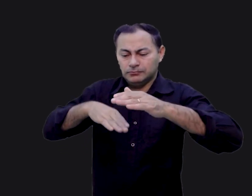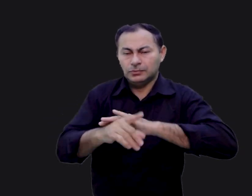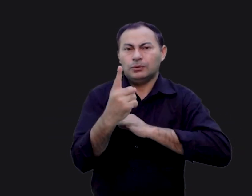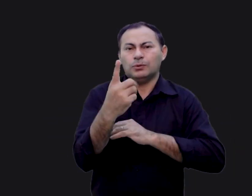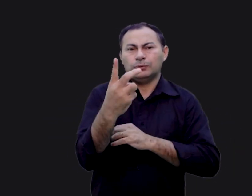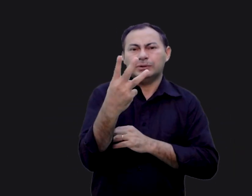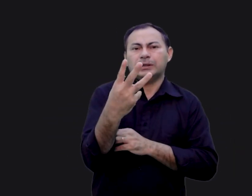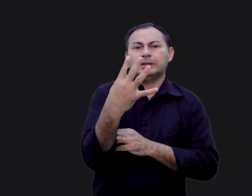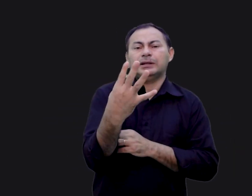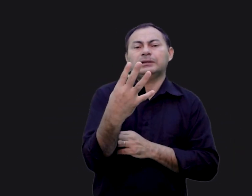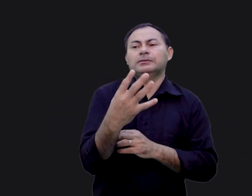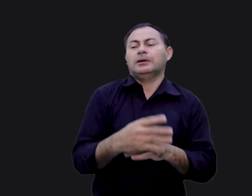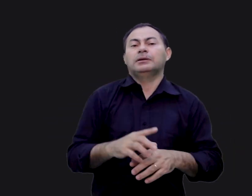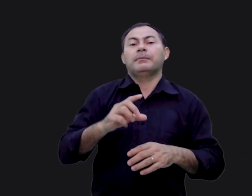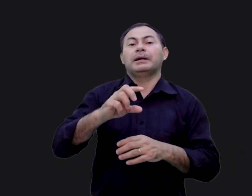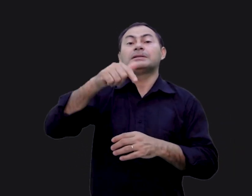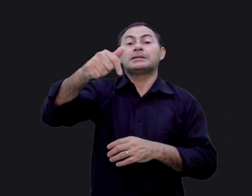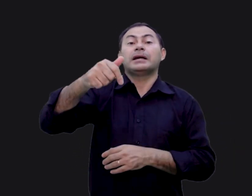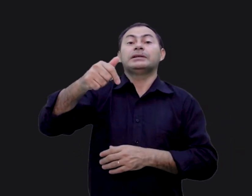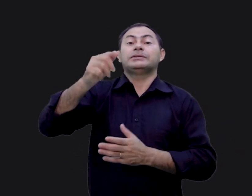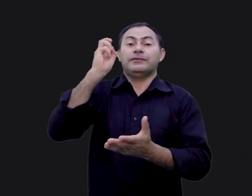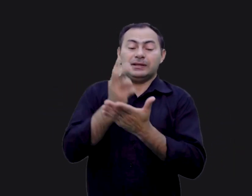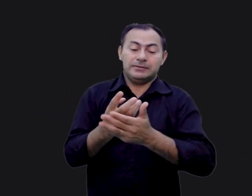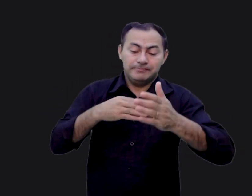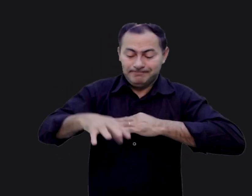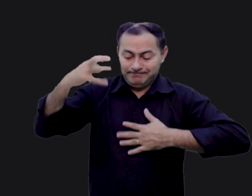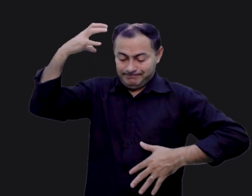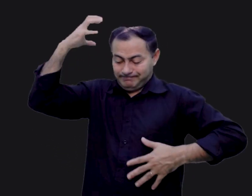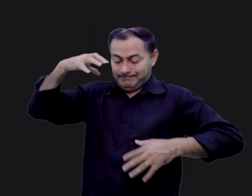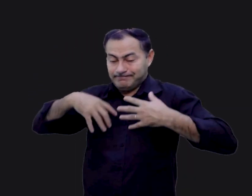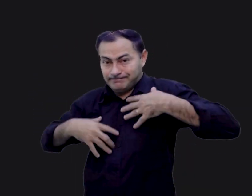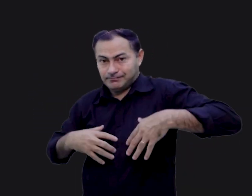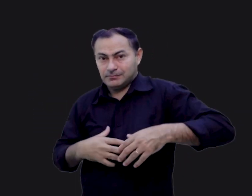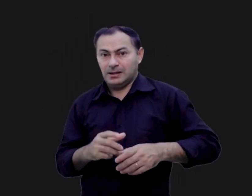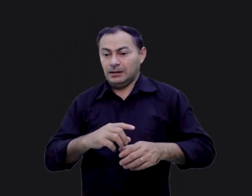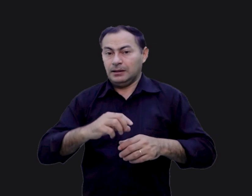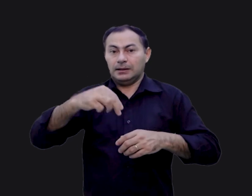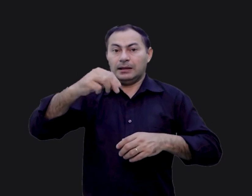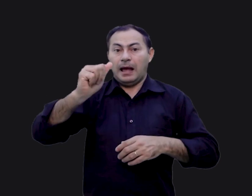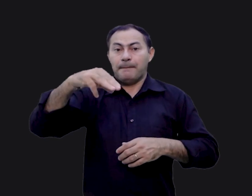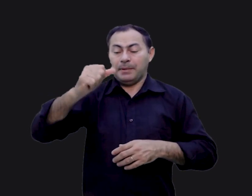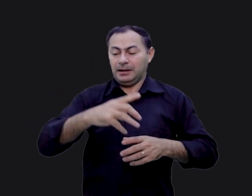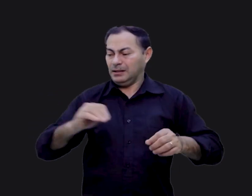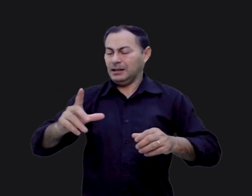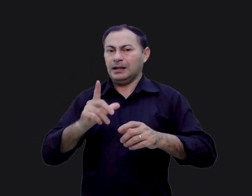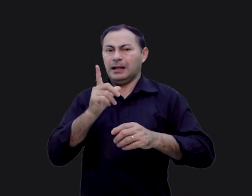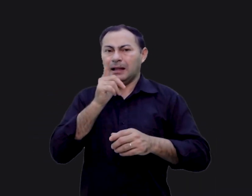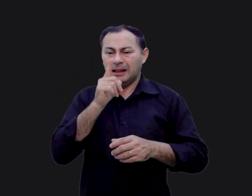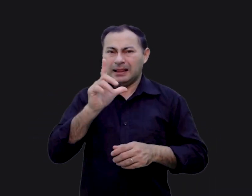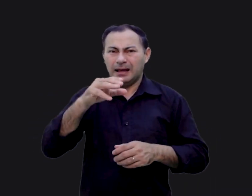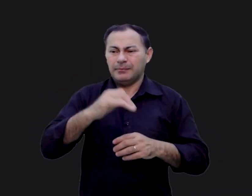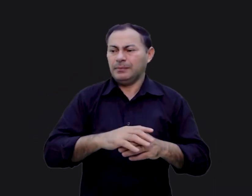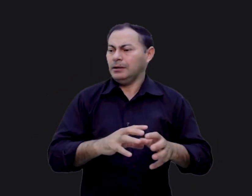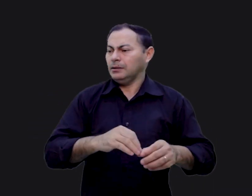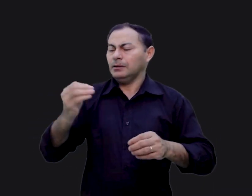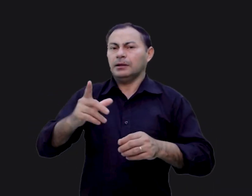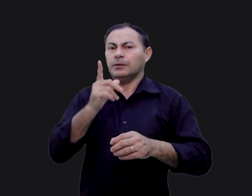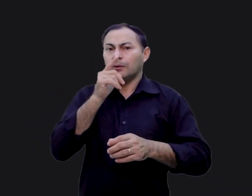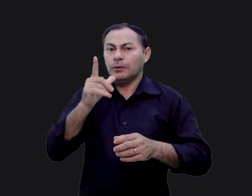mergulhou 1 vez, nem 2, nem 3 vezes, mas 7 vezes. Quando Naamã saiu daquela lama do rio Jordão, estava curado